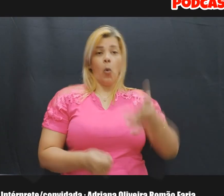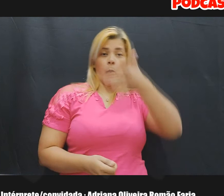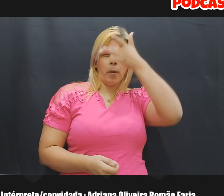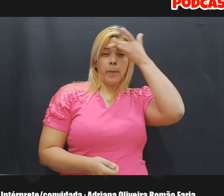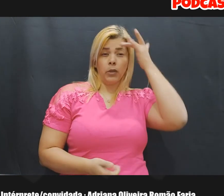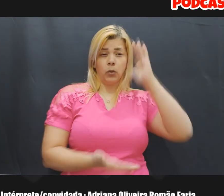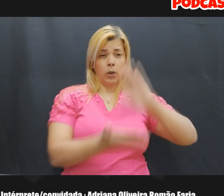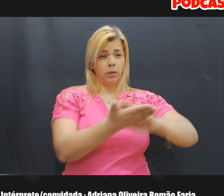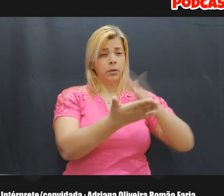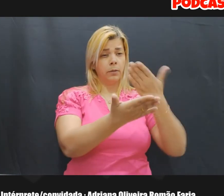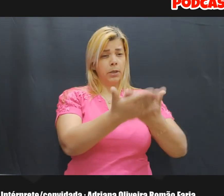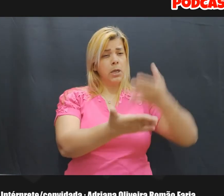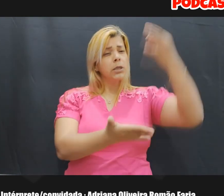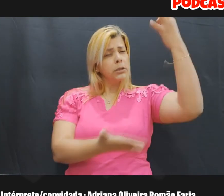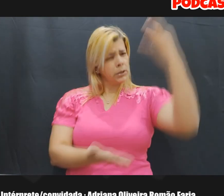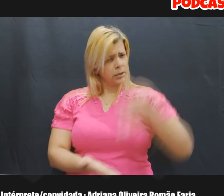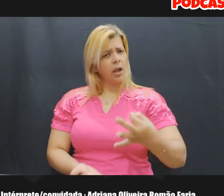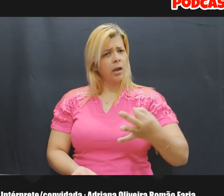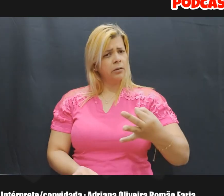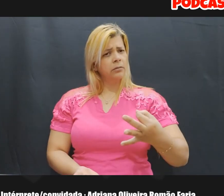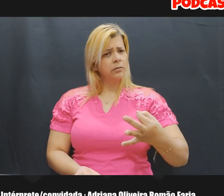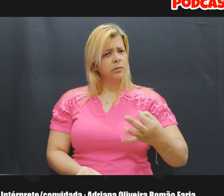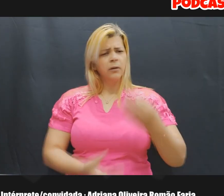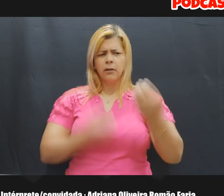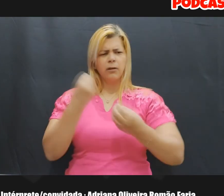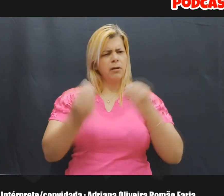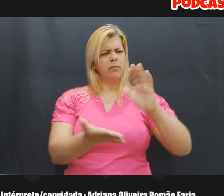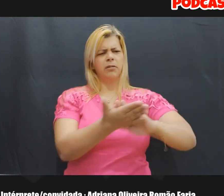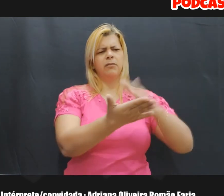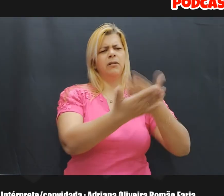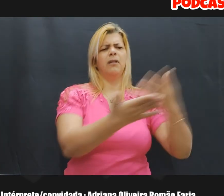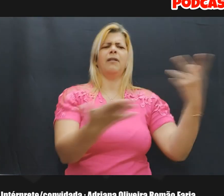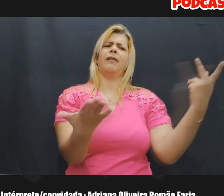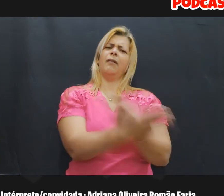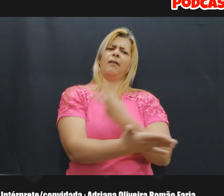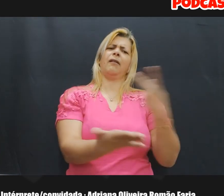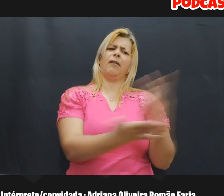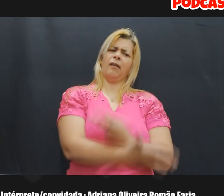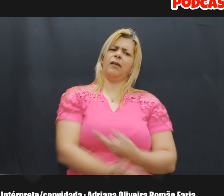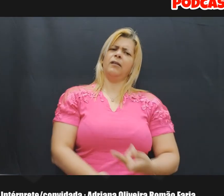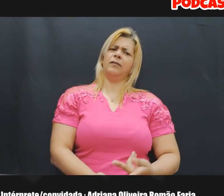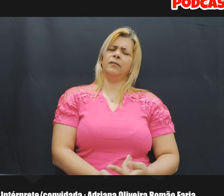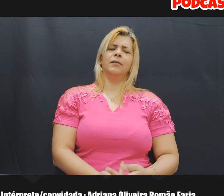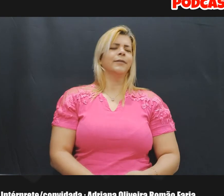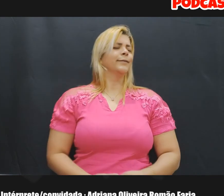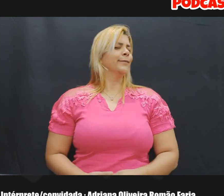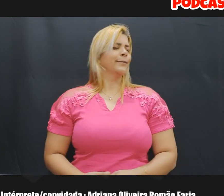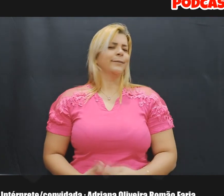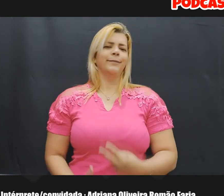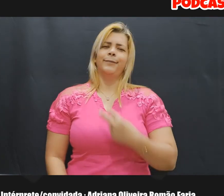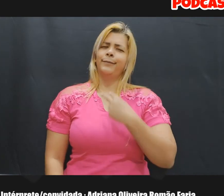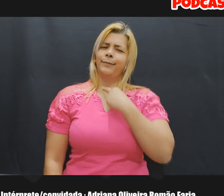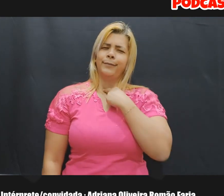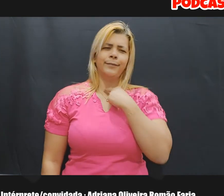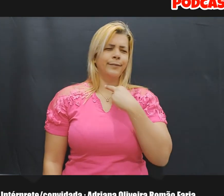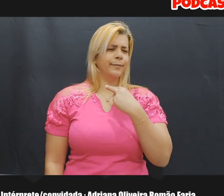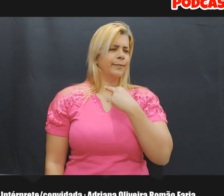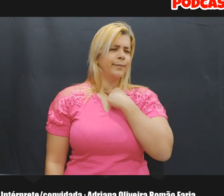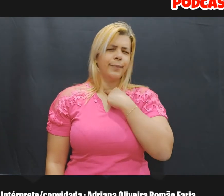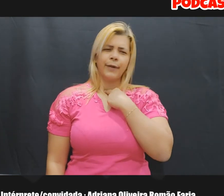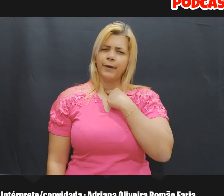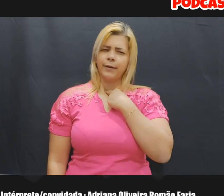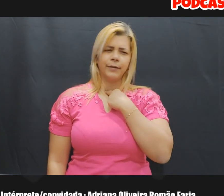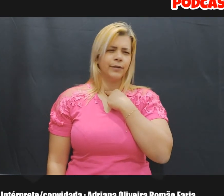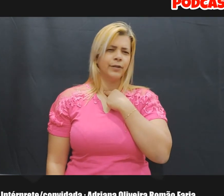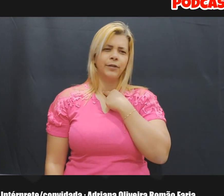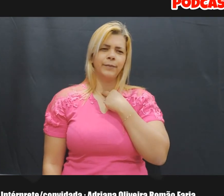fazer a interpretação, né, no caso, a pessoa não saber fazer a interpretação não quer dizer